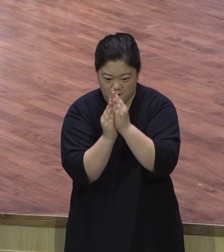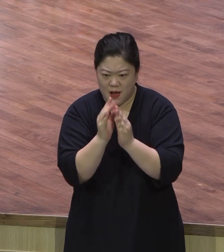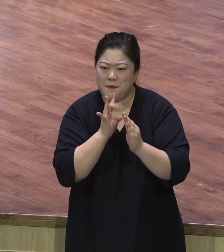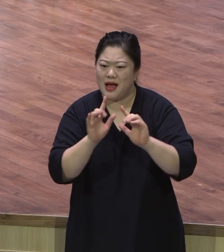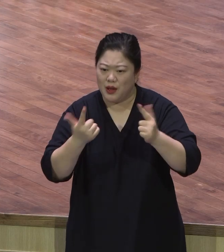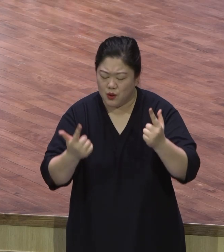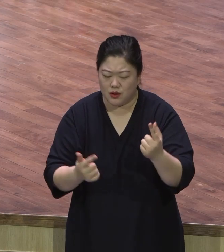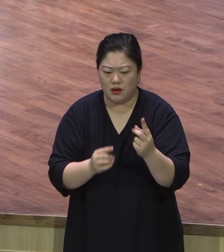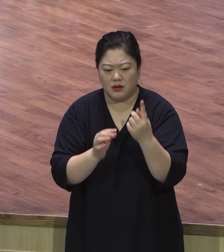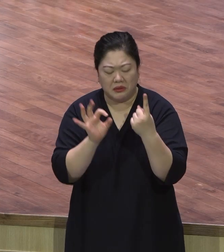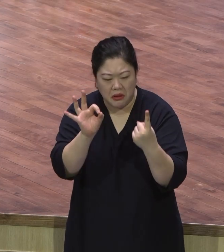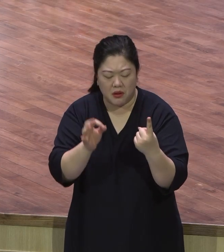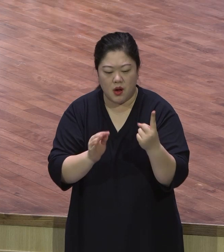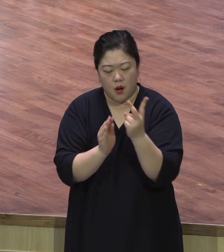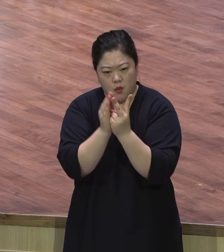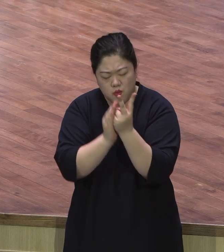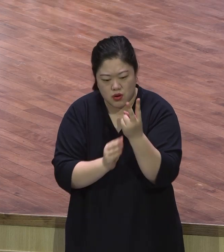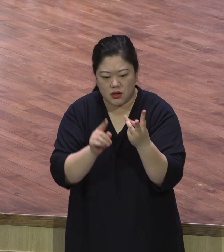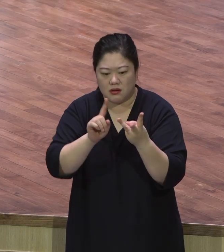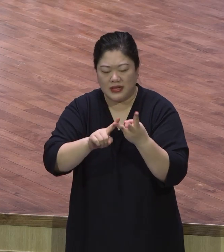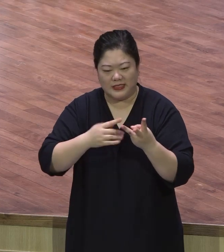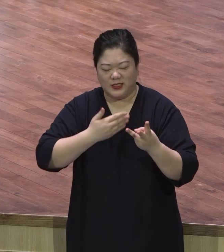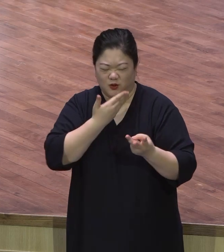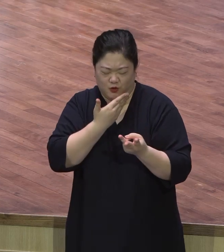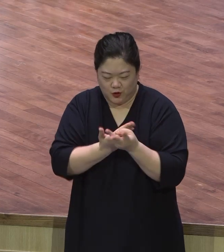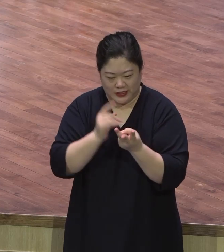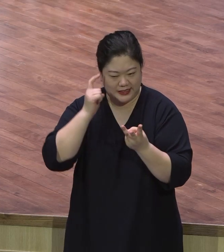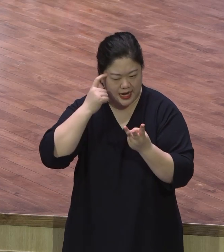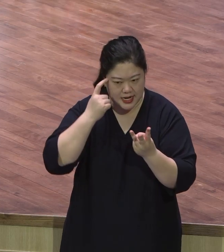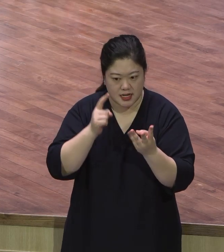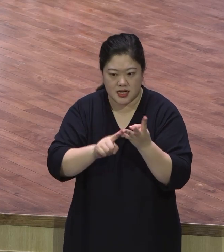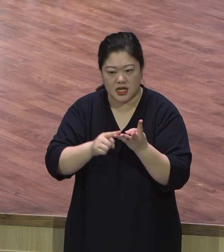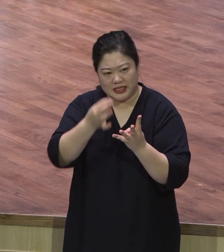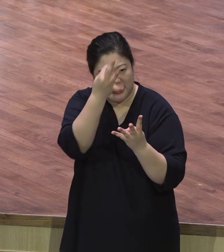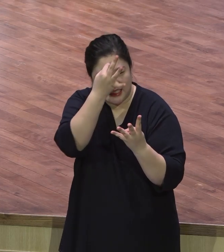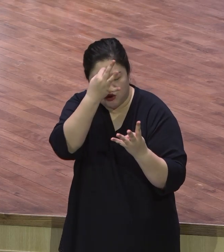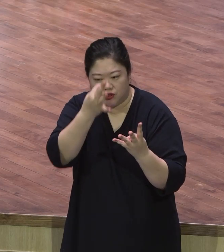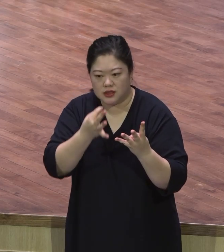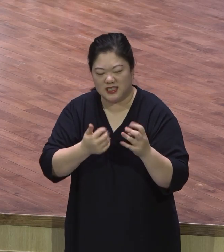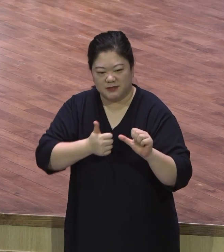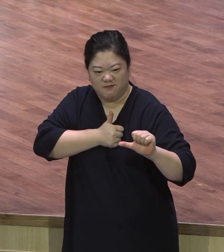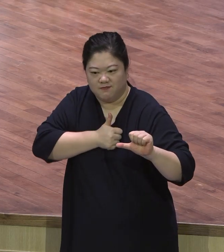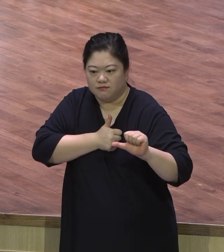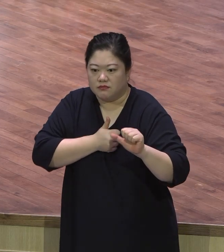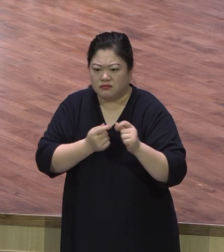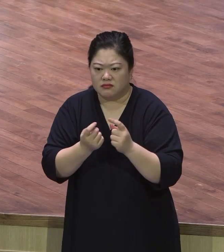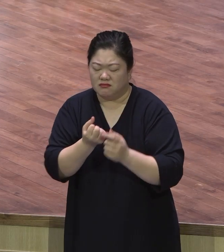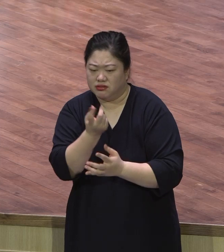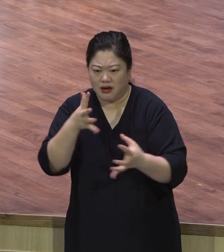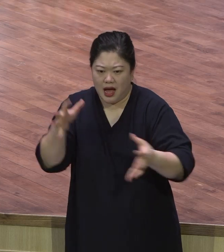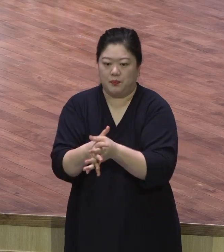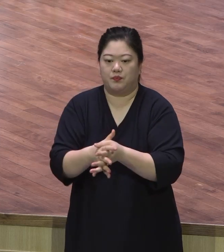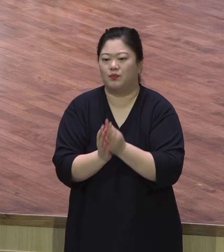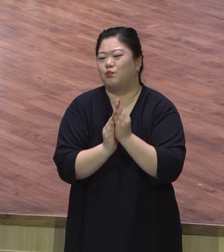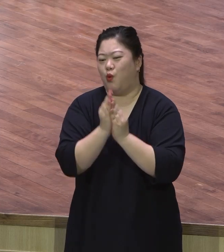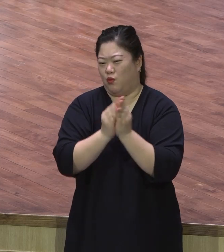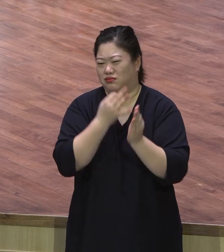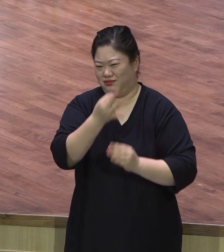보물. 가장 아끼는 것. 보물. 가장 소중하게 여기는 것. 그 보물이에요.